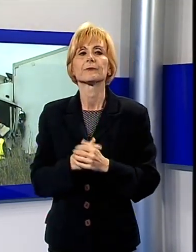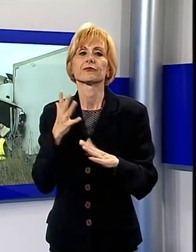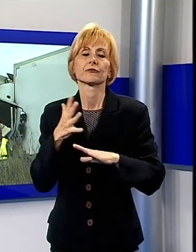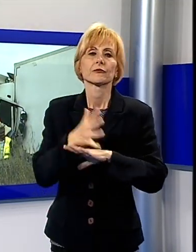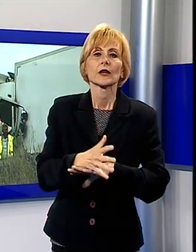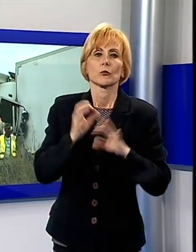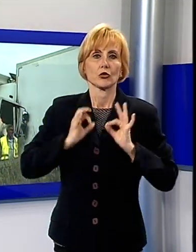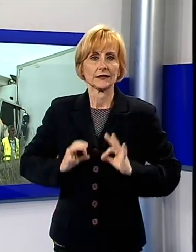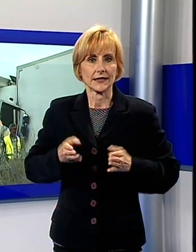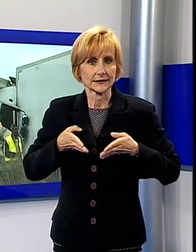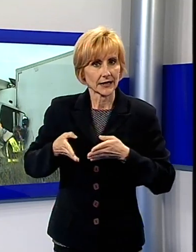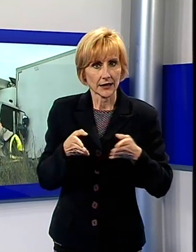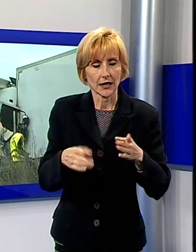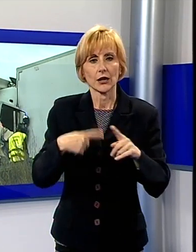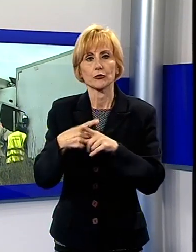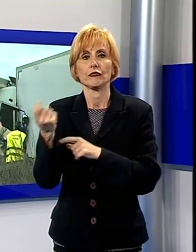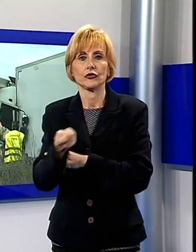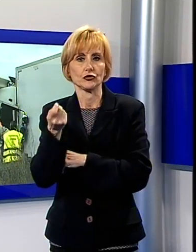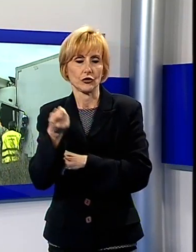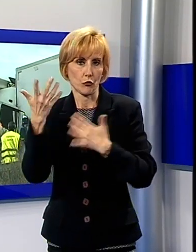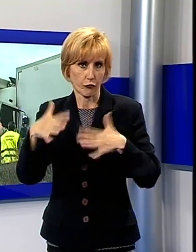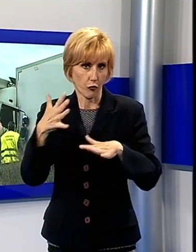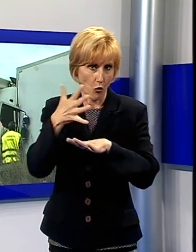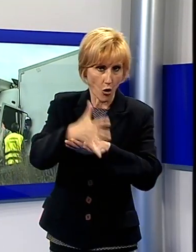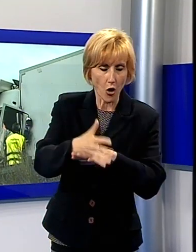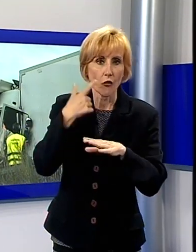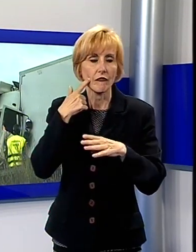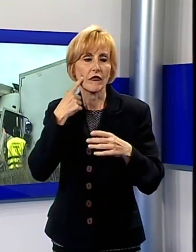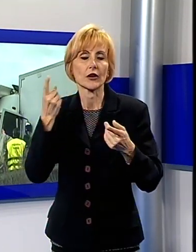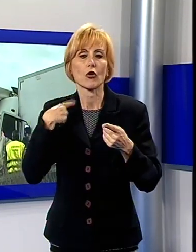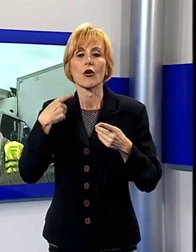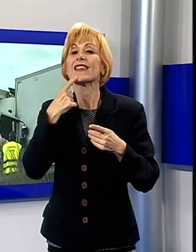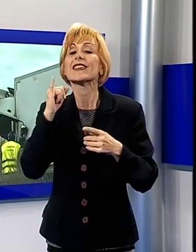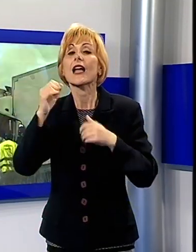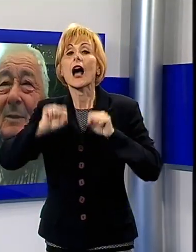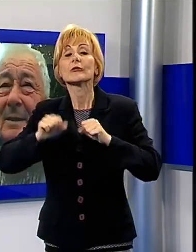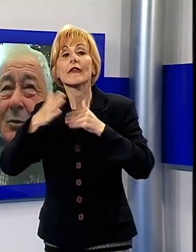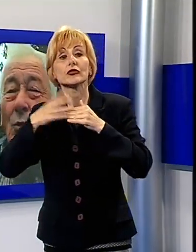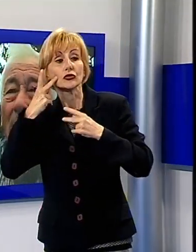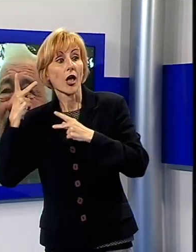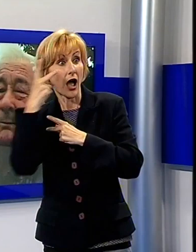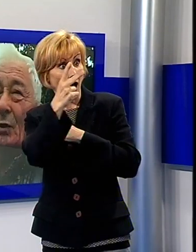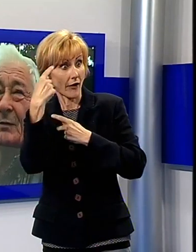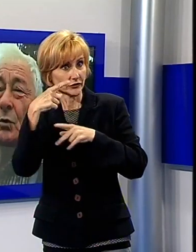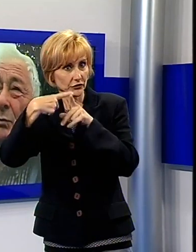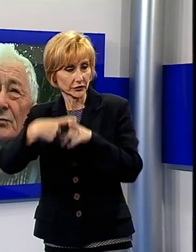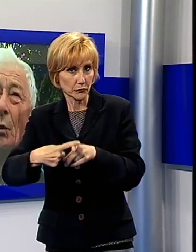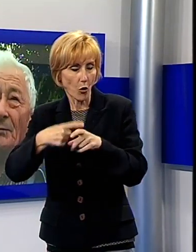Un impatto molto violento, come racconta chi ha assistito dalle abitazioni confinanti. Un grande colpo, una grande botta, uno scoppio,